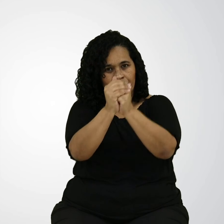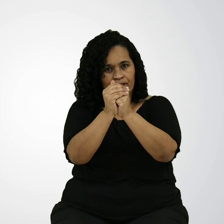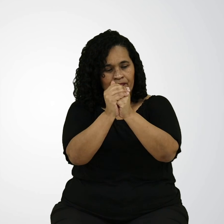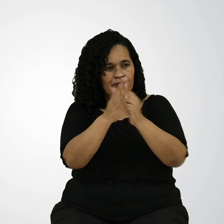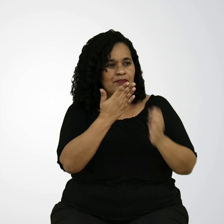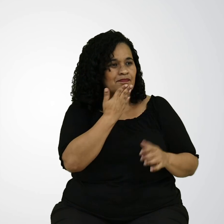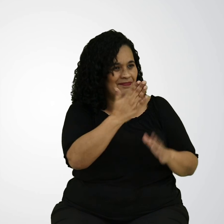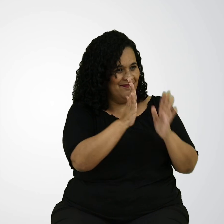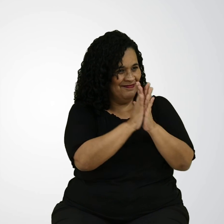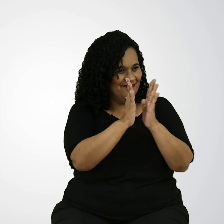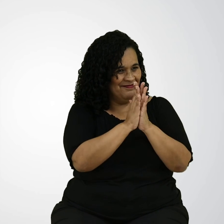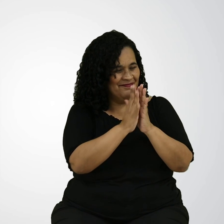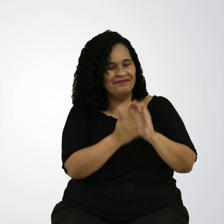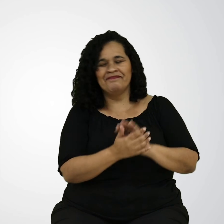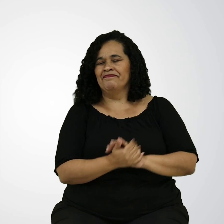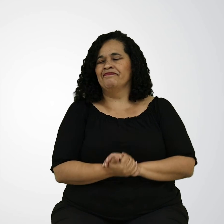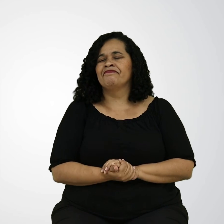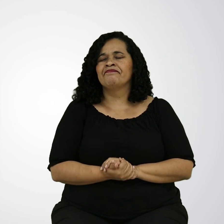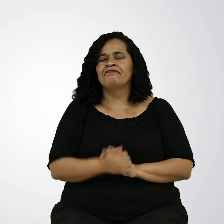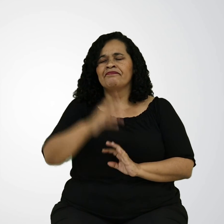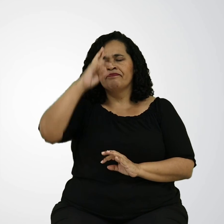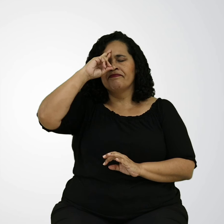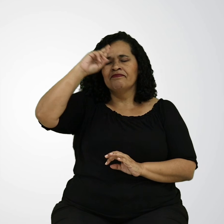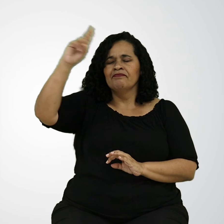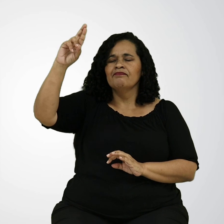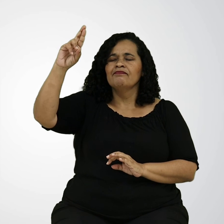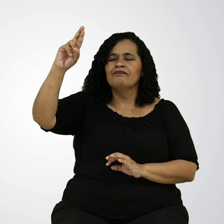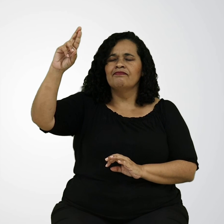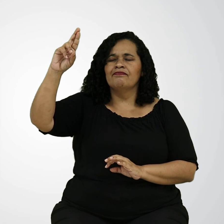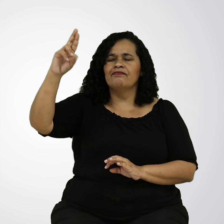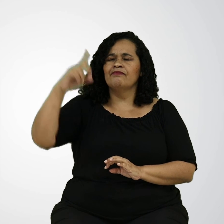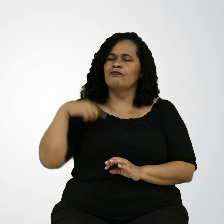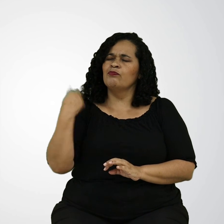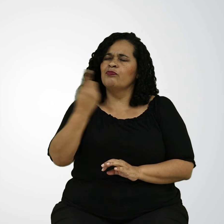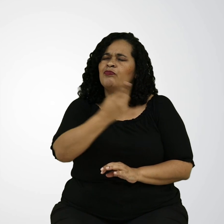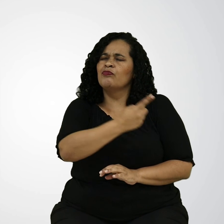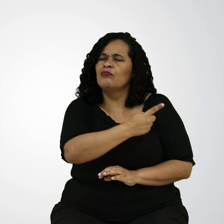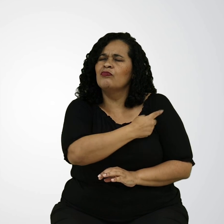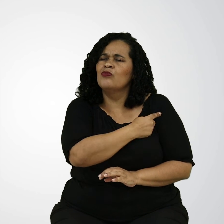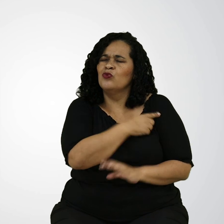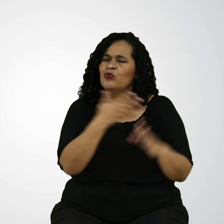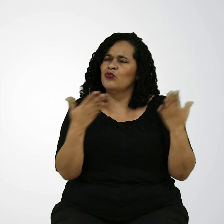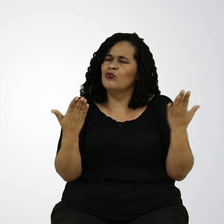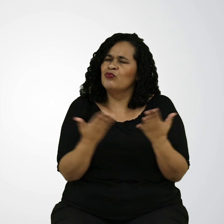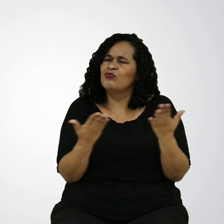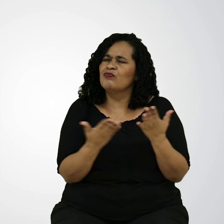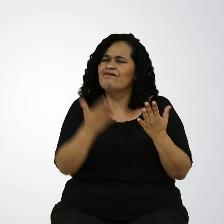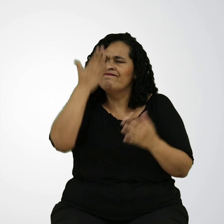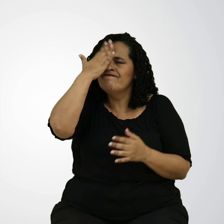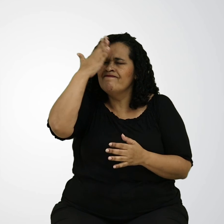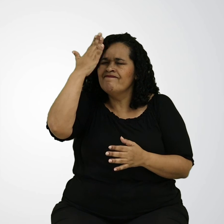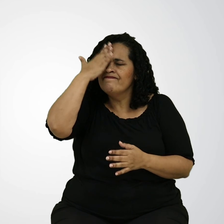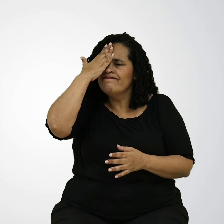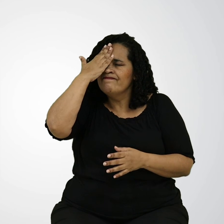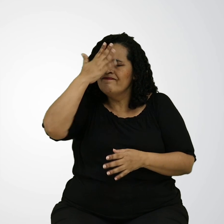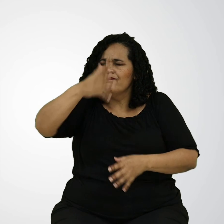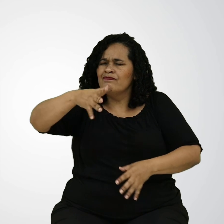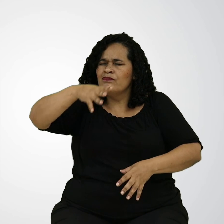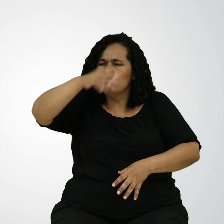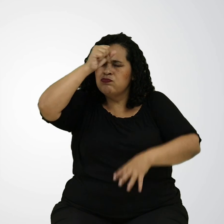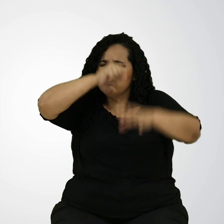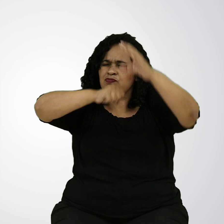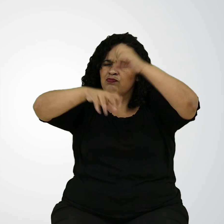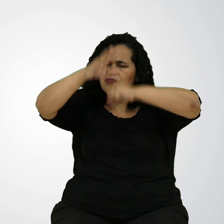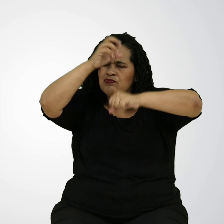gente? Amém, vamos lá. Senhor, nós fomos muito desafiados hoje por meio da Tua Palavra, Senhor. Aqui não existem